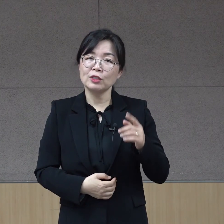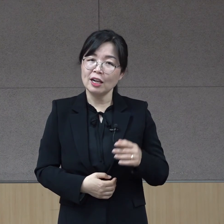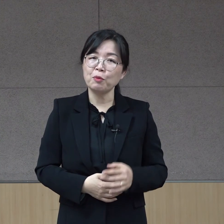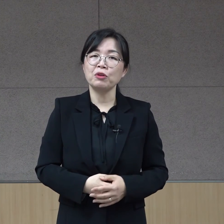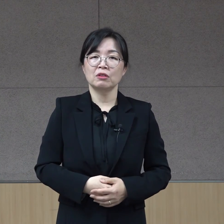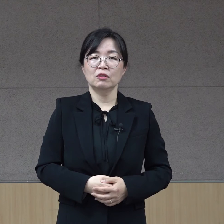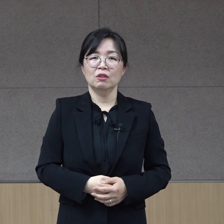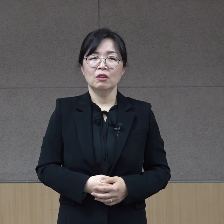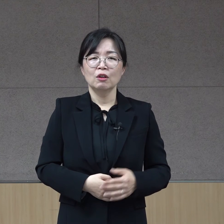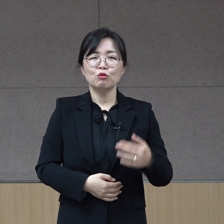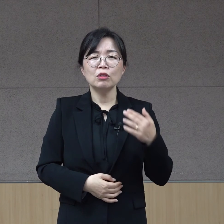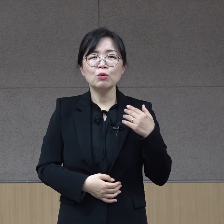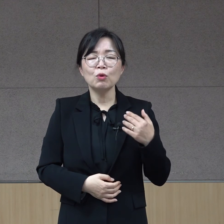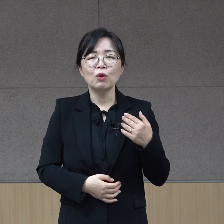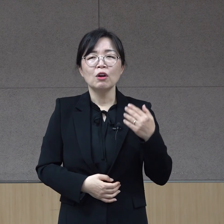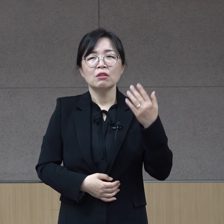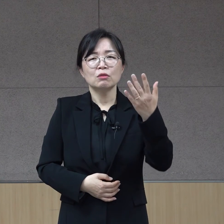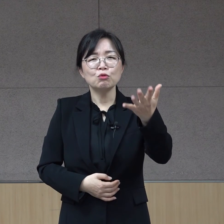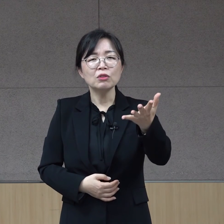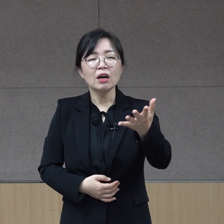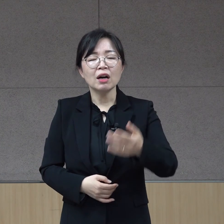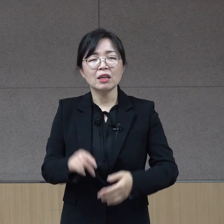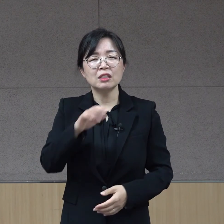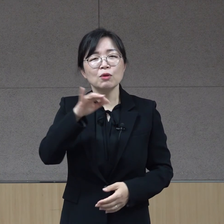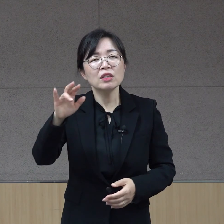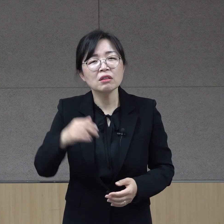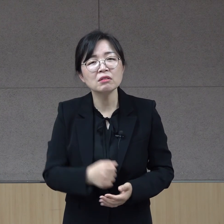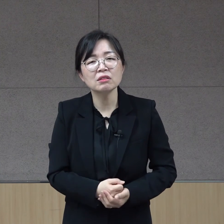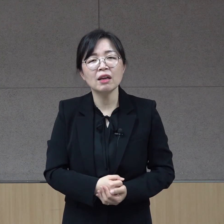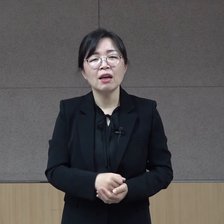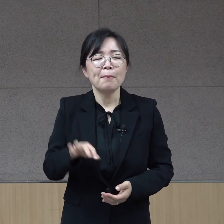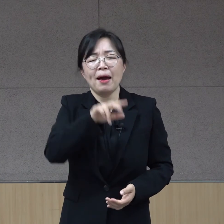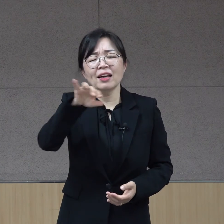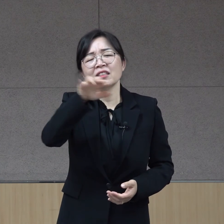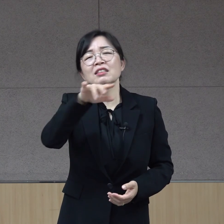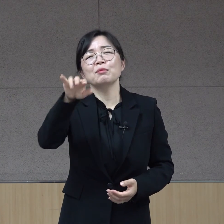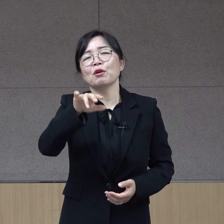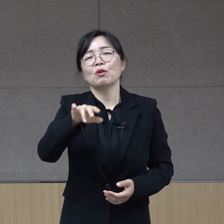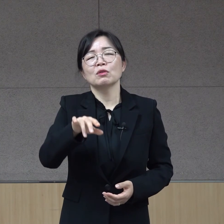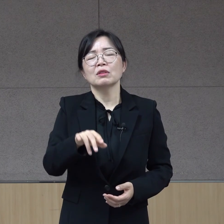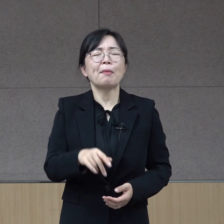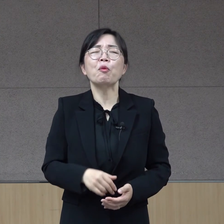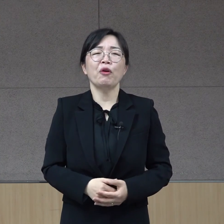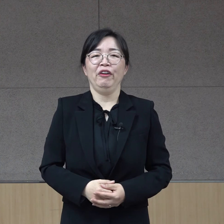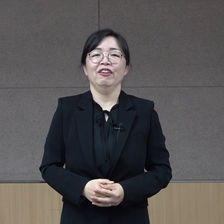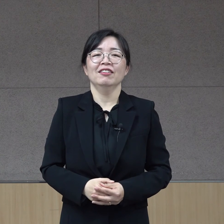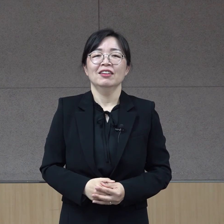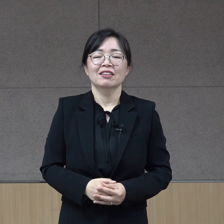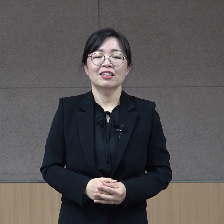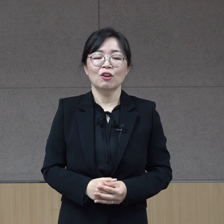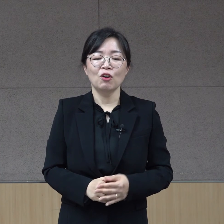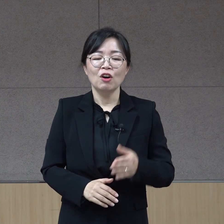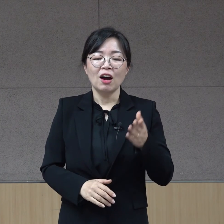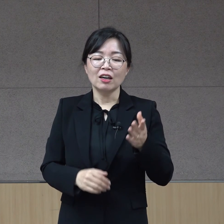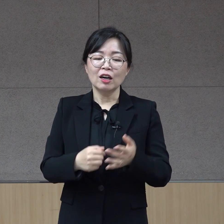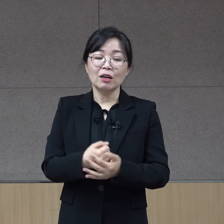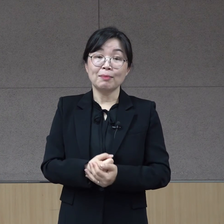잘 보이거든요. 우리도 누군가가 이렇게 지화를 썼을 때 막 이렇게 쓰면 안 보여요. 그래서 아까